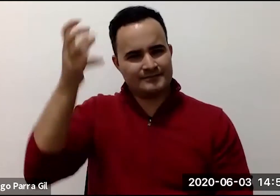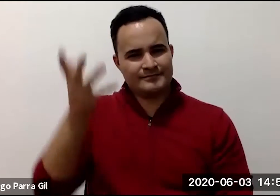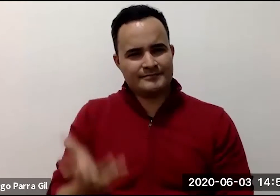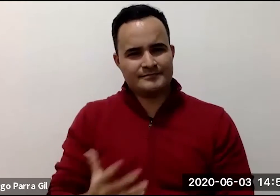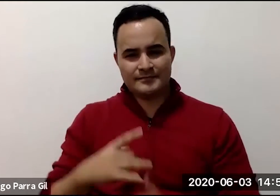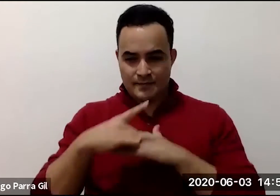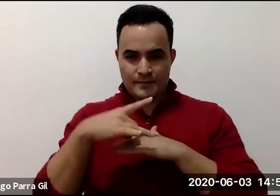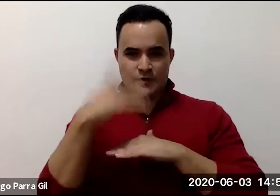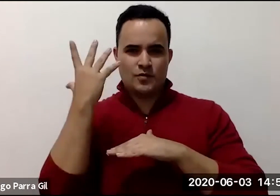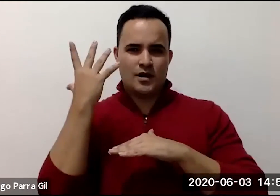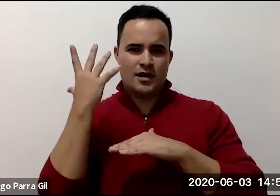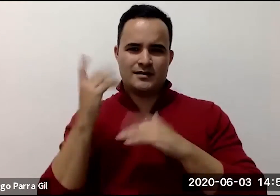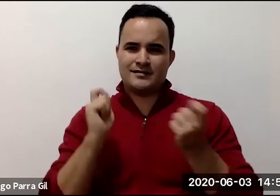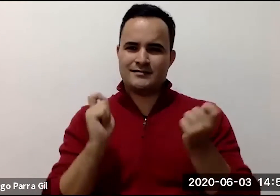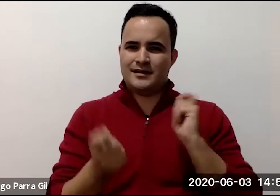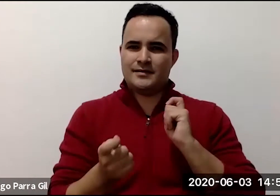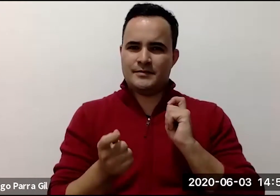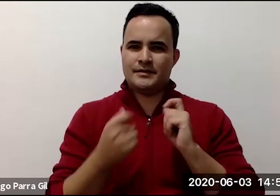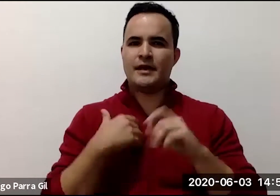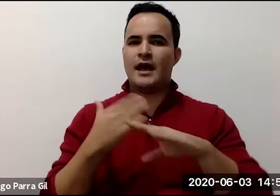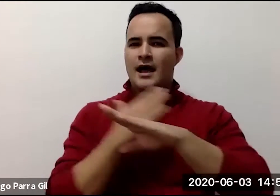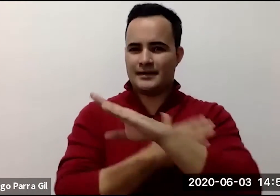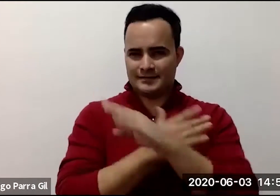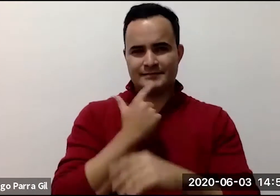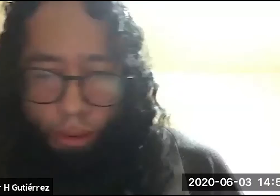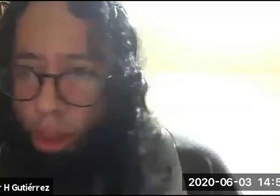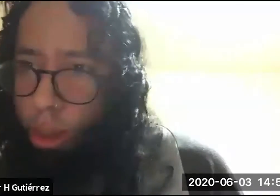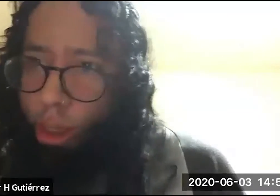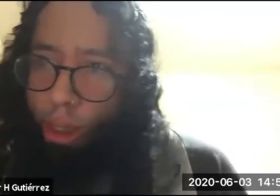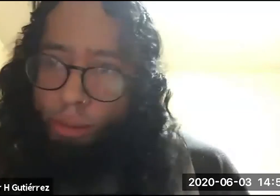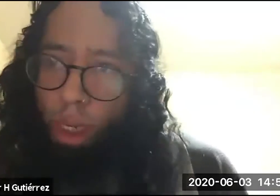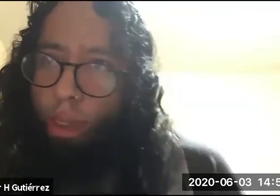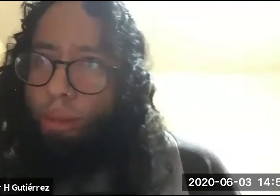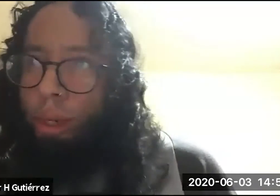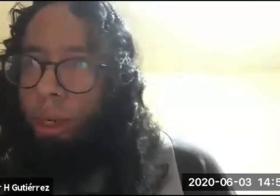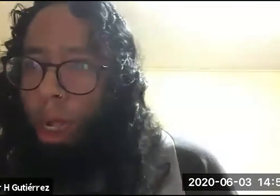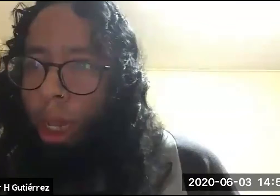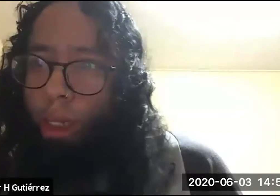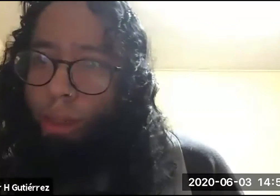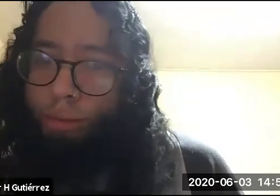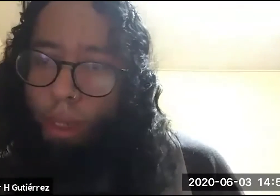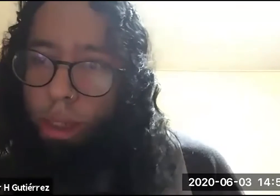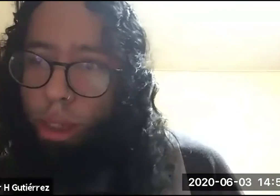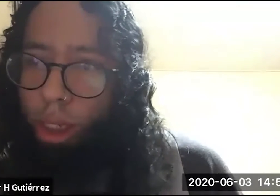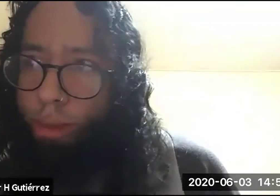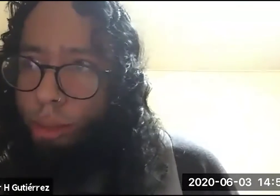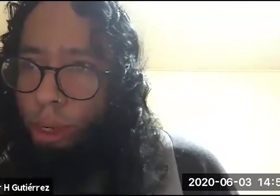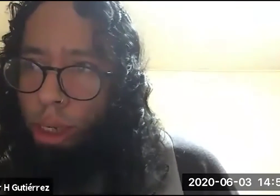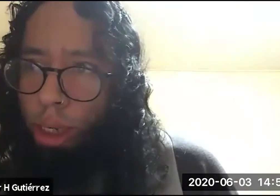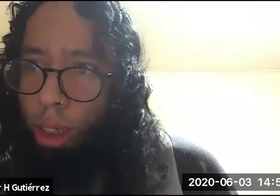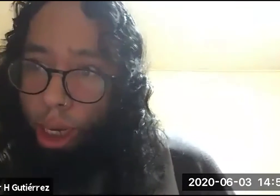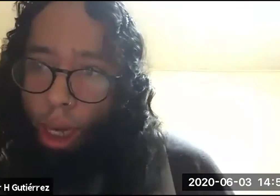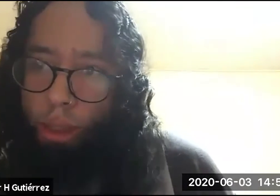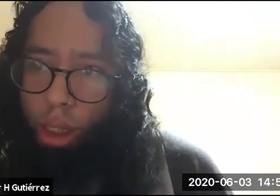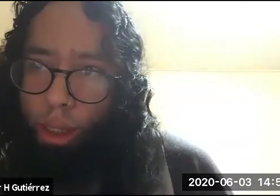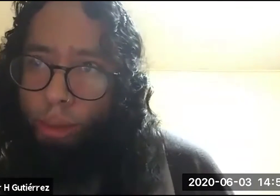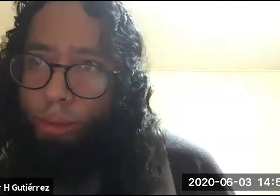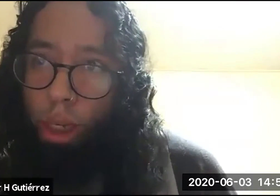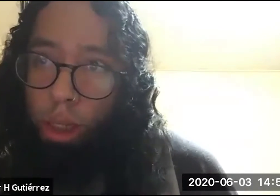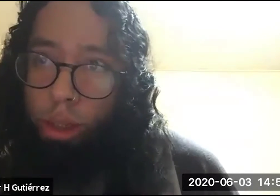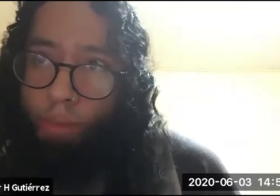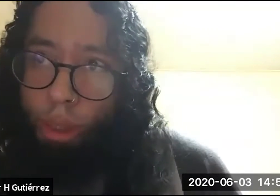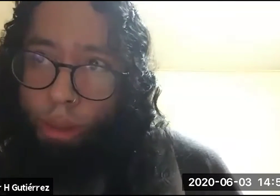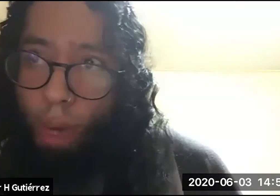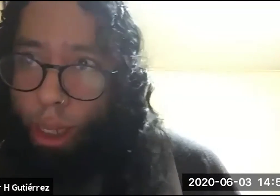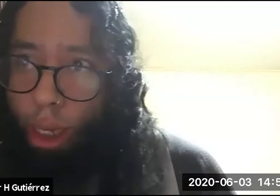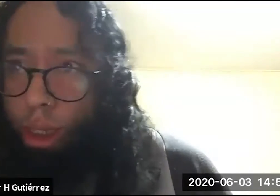lo señalaba Diana Vite, ¿no? La virtualidad, las transmisiones en vivo, ese espacio íntimo, que ya no es íntimo